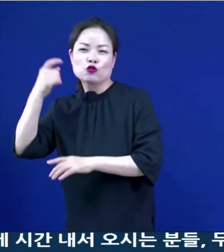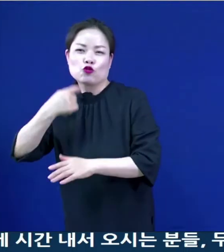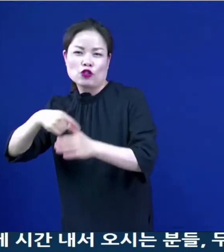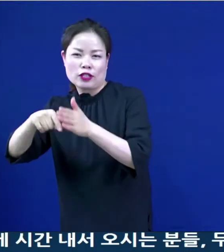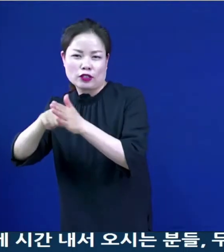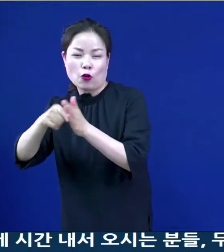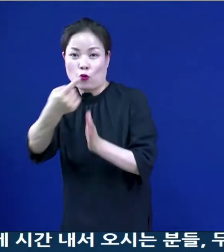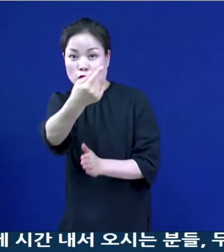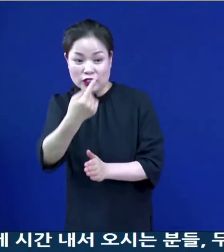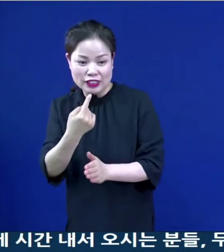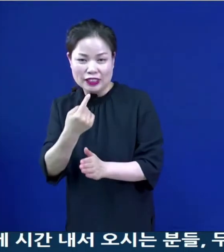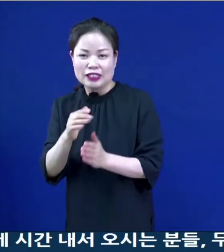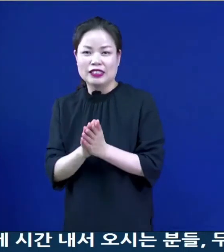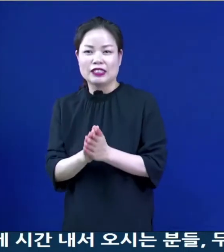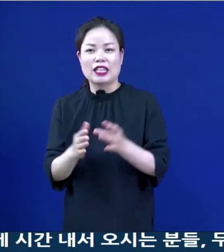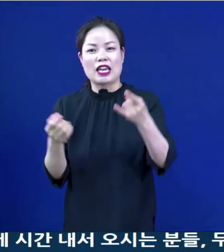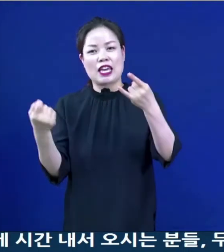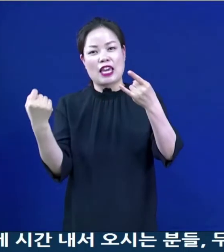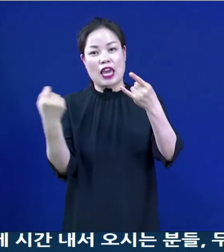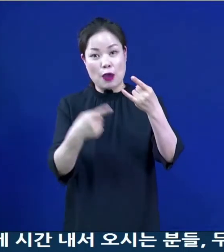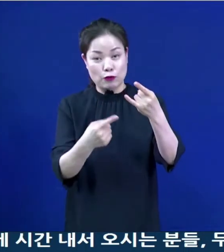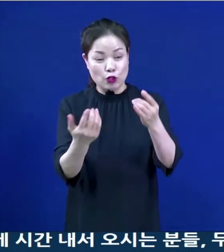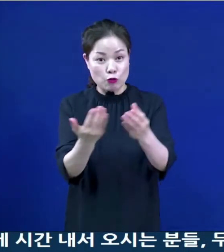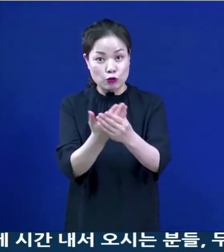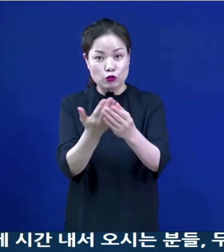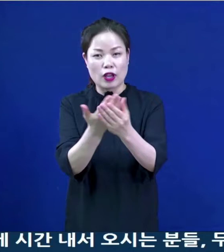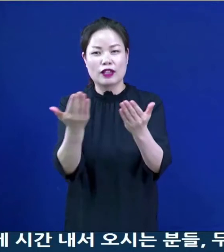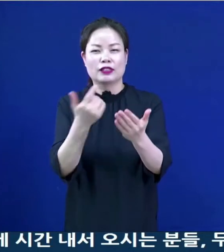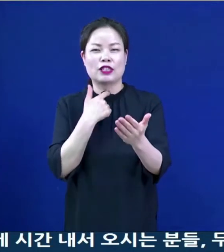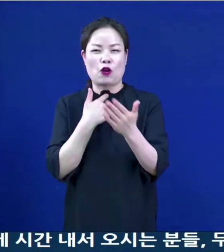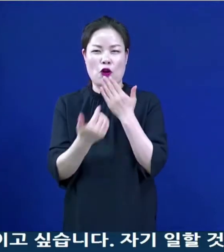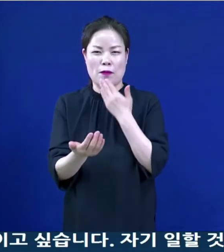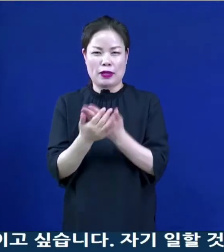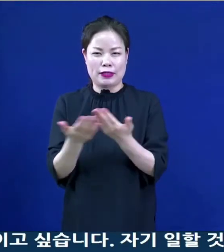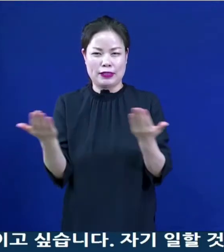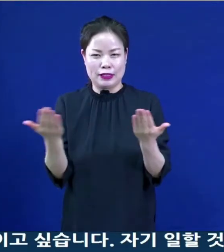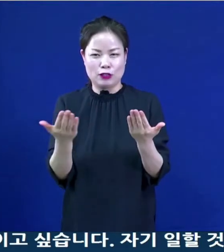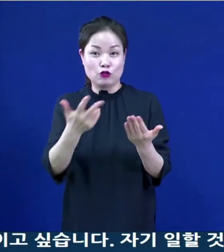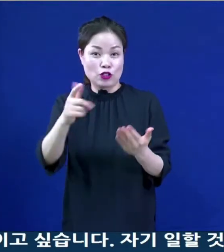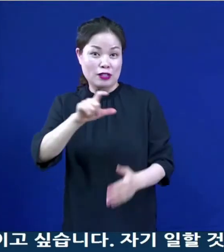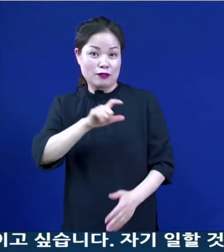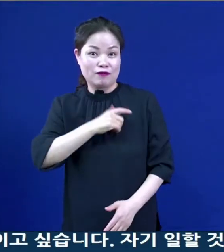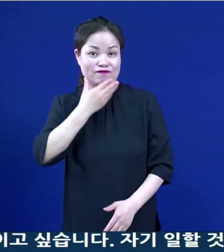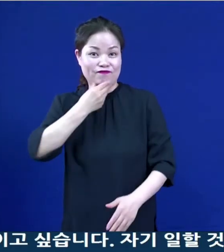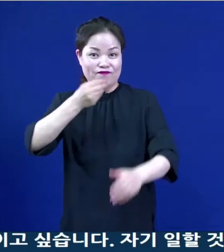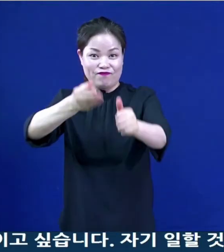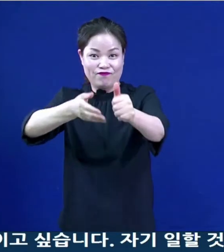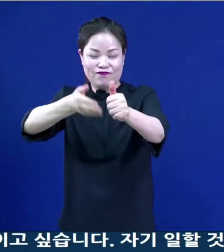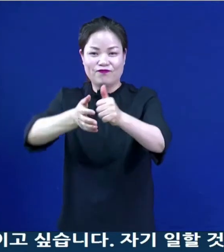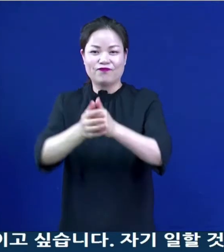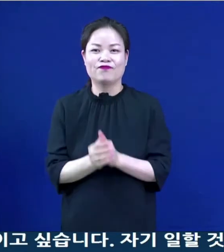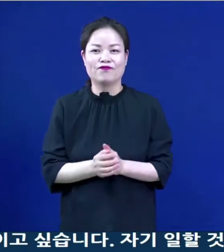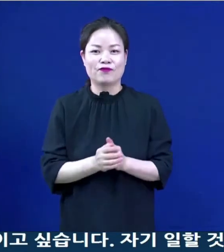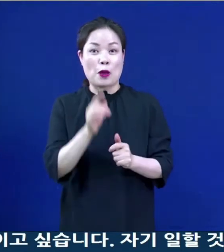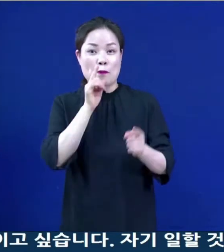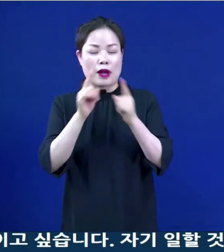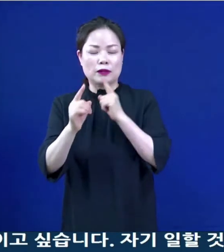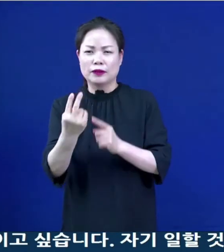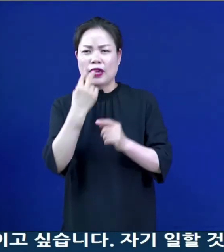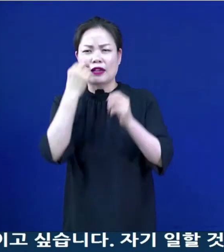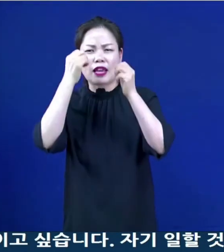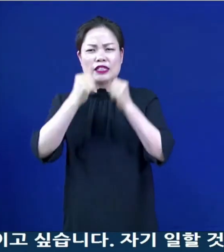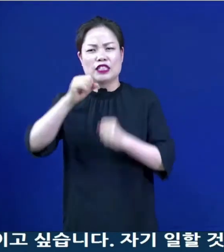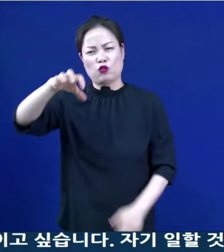여러분들이 이런 에베소의 부흥의 역사를 경험하는 일이 일어나기를 주의 이름으로 축원합니다. 말씀이